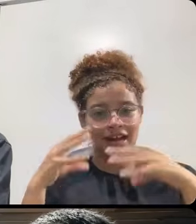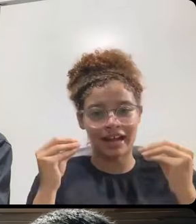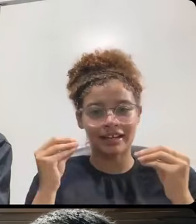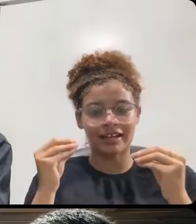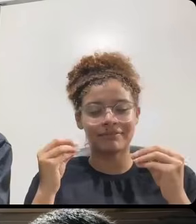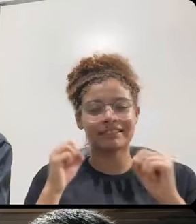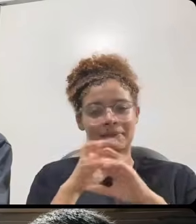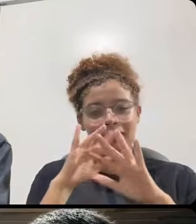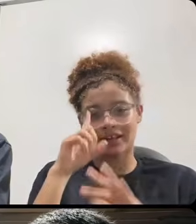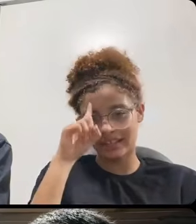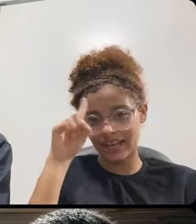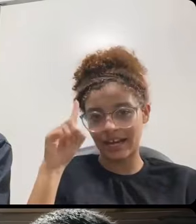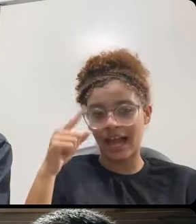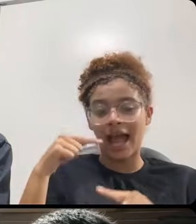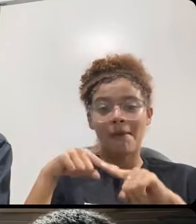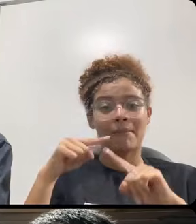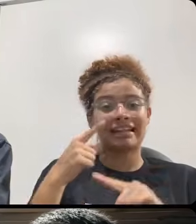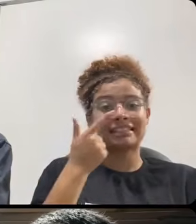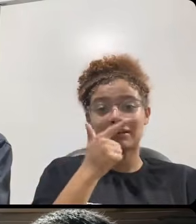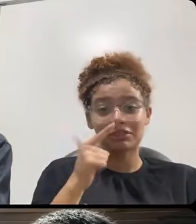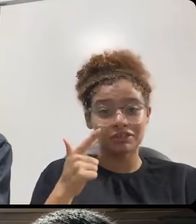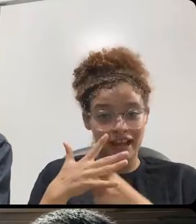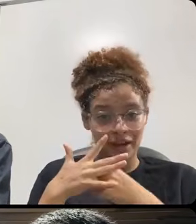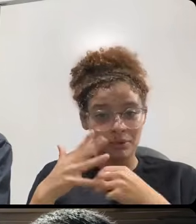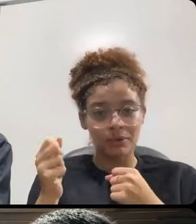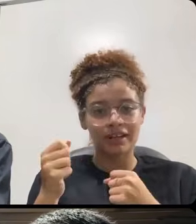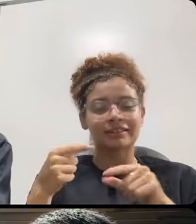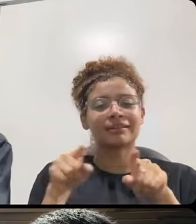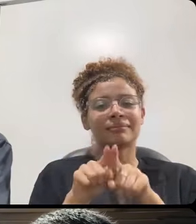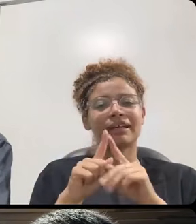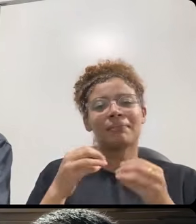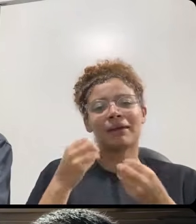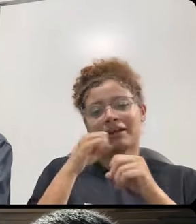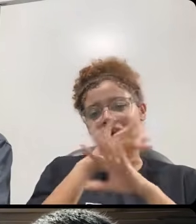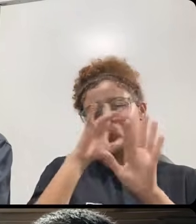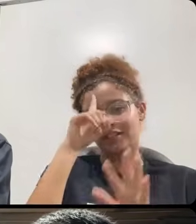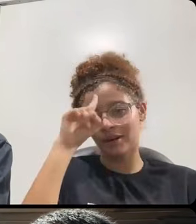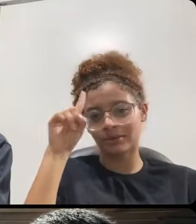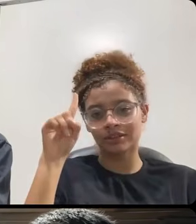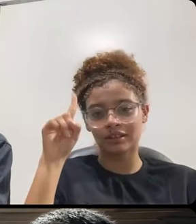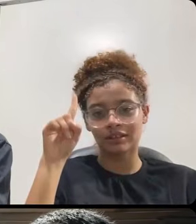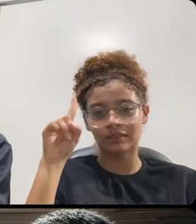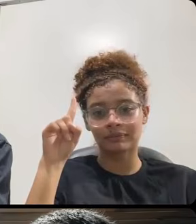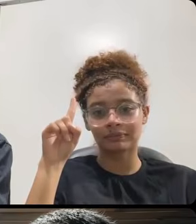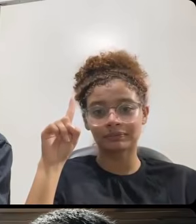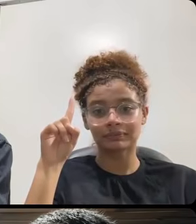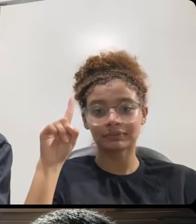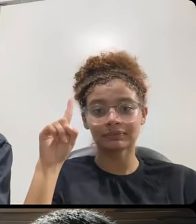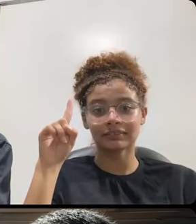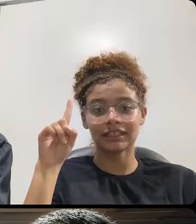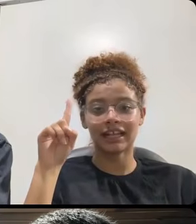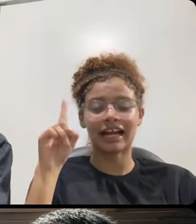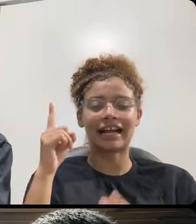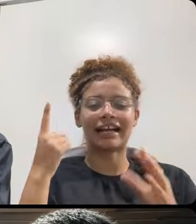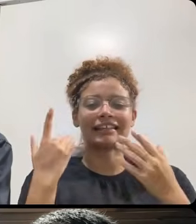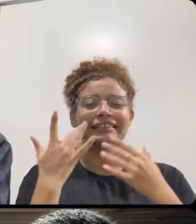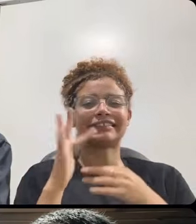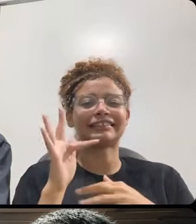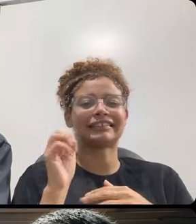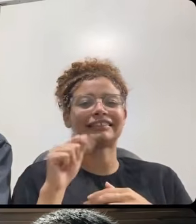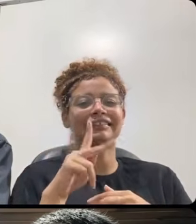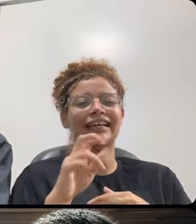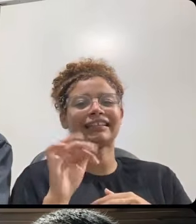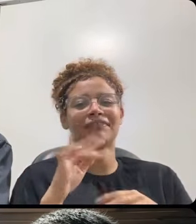me curar, vai ser para a glória dele. Né? Mas se não tiver a cura, também é para a glória de Glória a Deus. Deus.